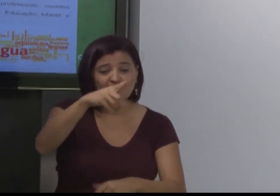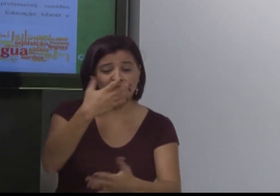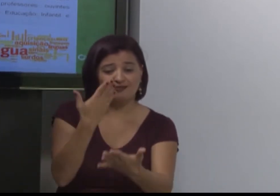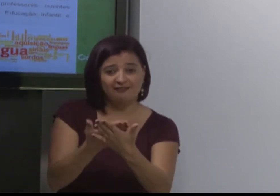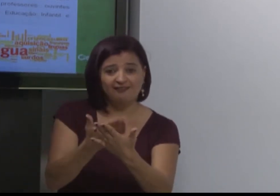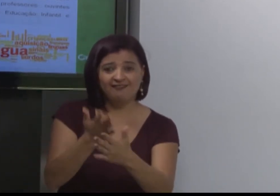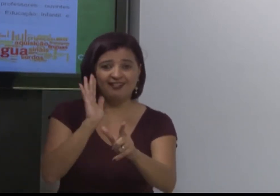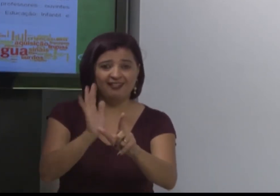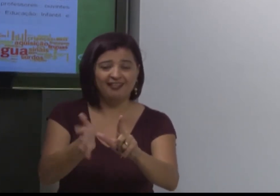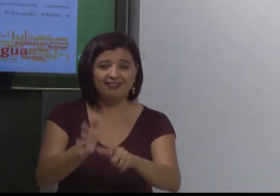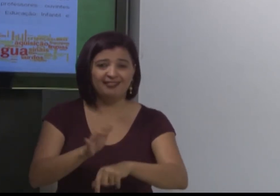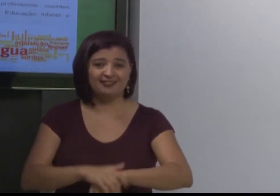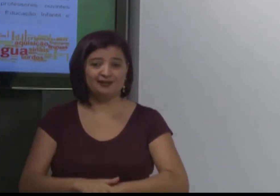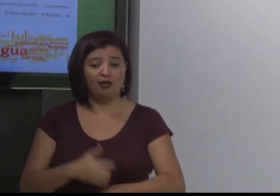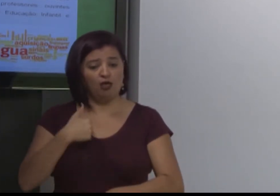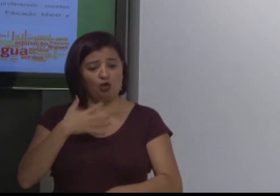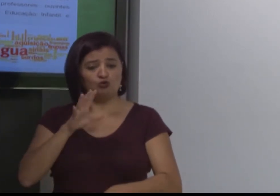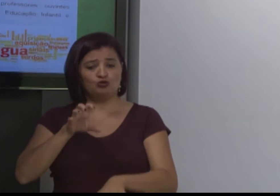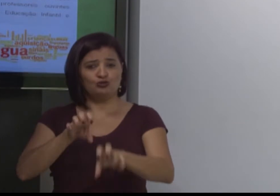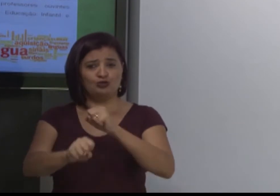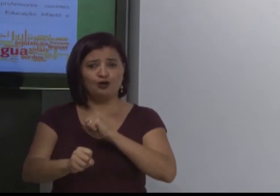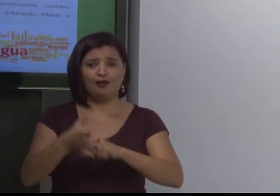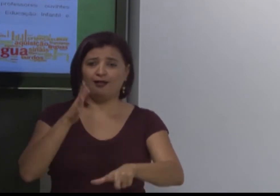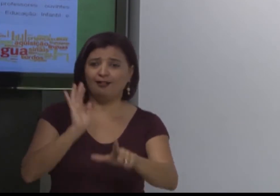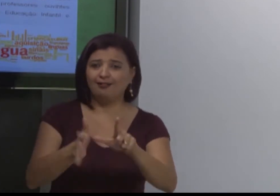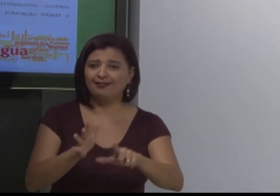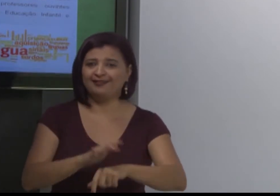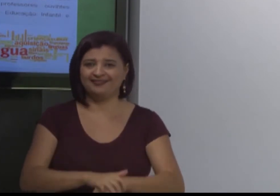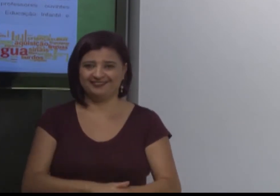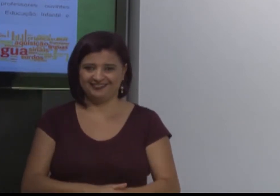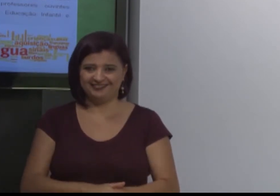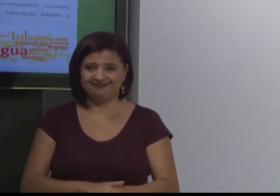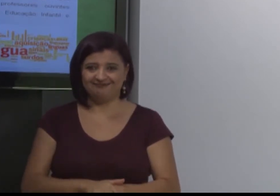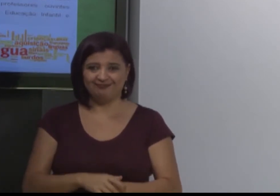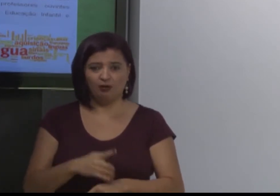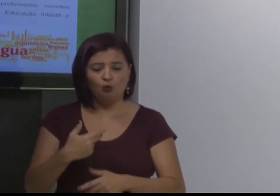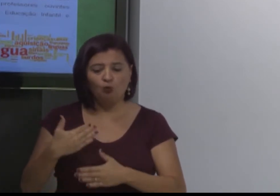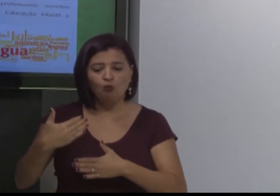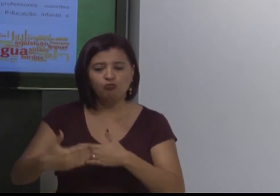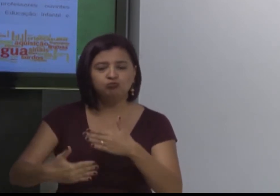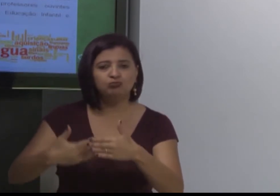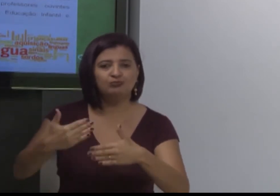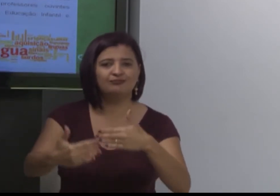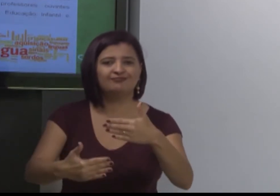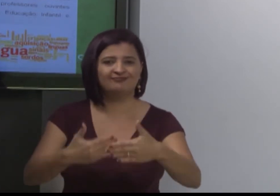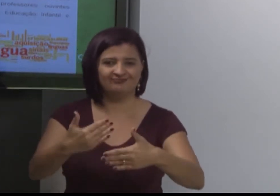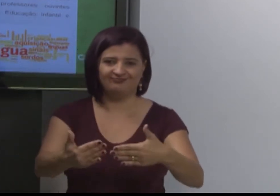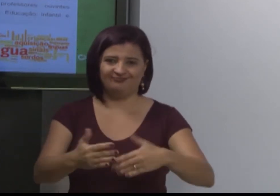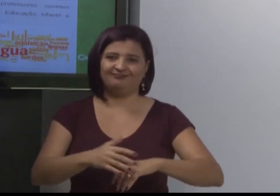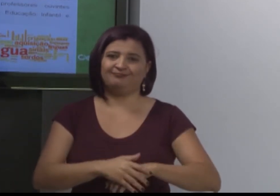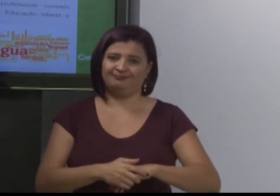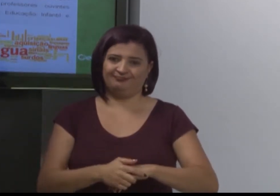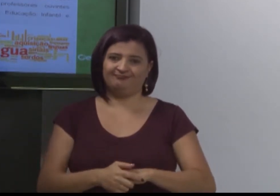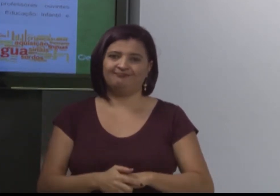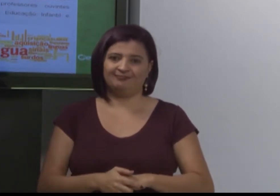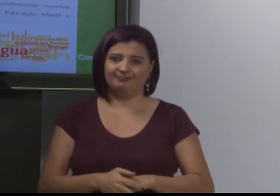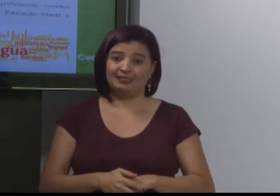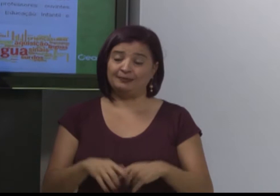Por isso, hoje, nós estamos aqui, vocês estão estudando Letras Libras, eu já sou formada, ou seja, é